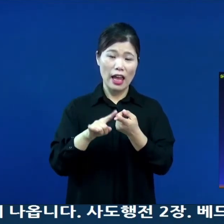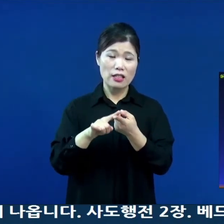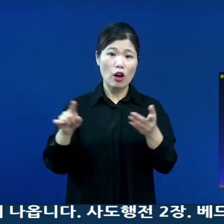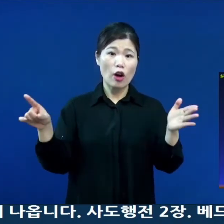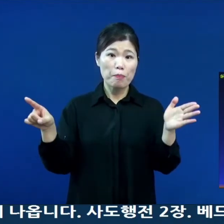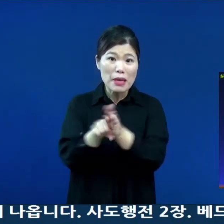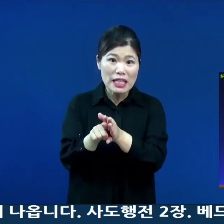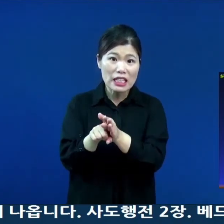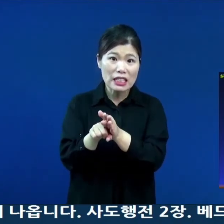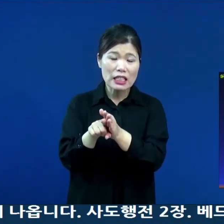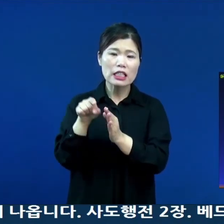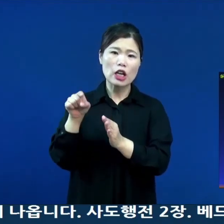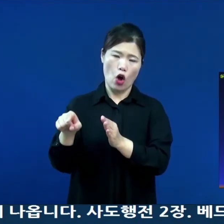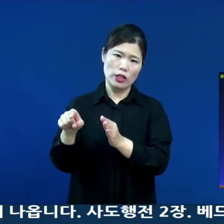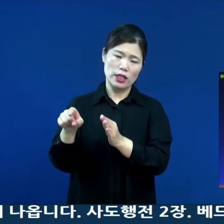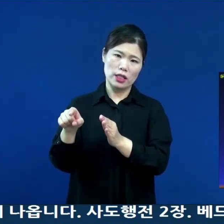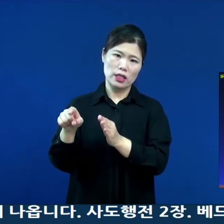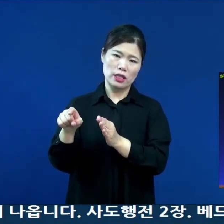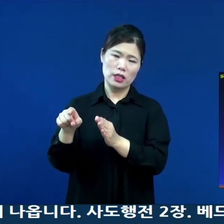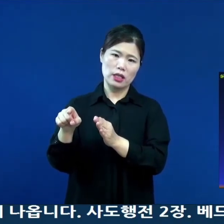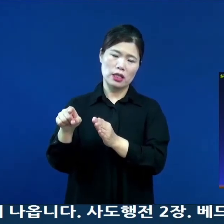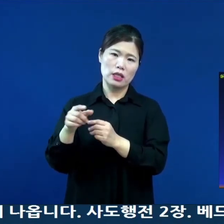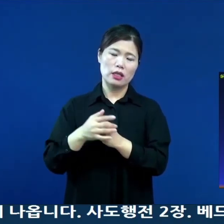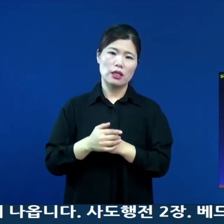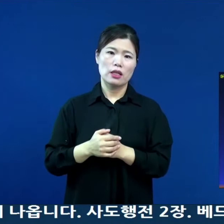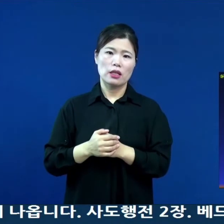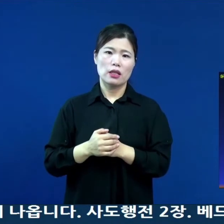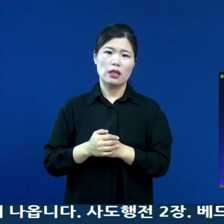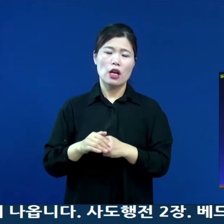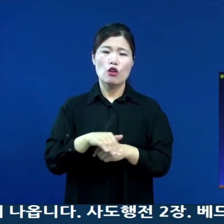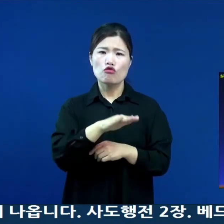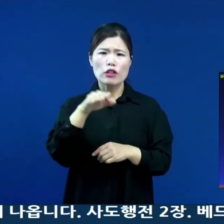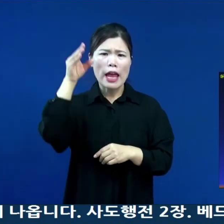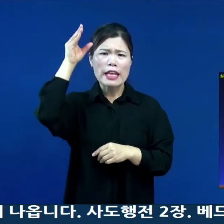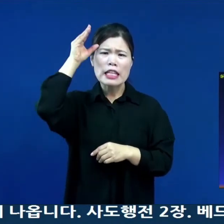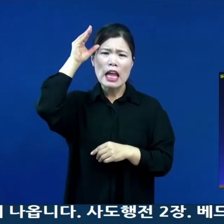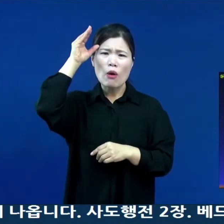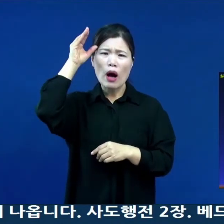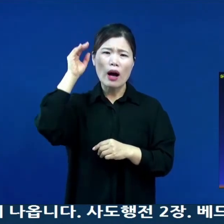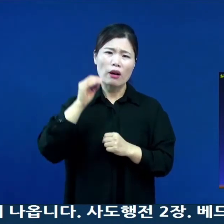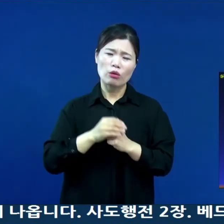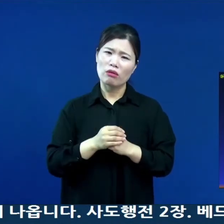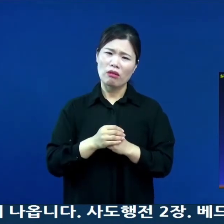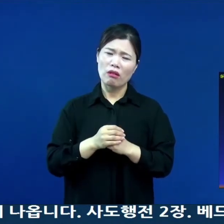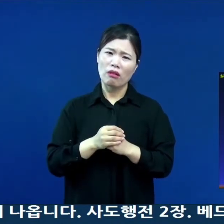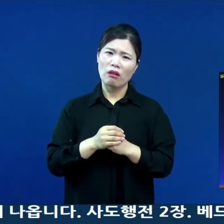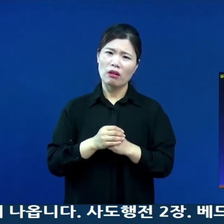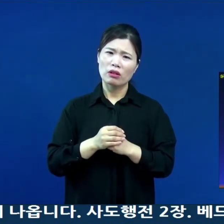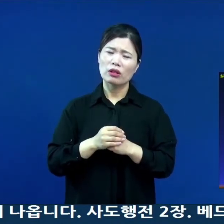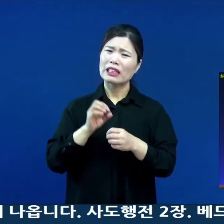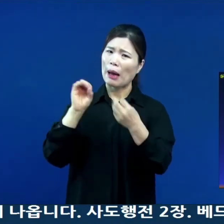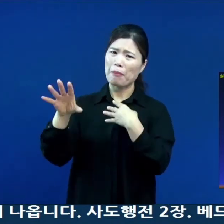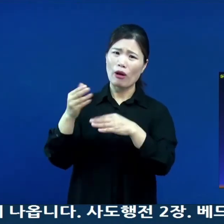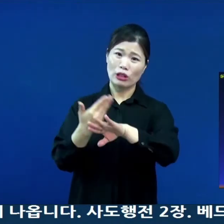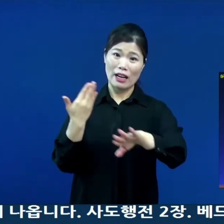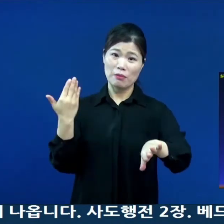것이 하나님의 일이. 정대로 우리의 기대와 아주 다른 답을 하십니다. 우리는